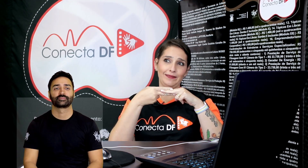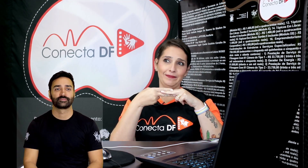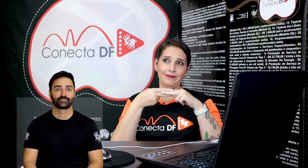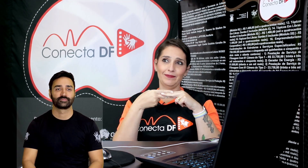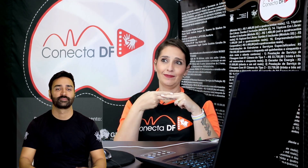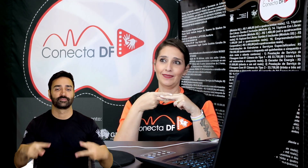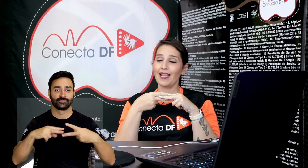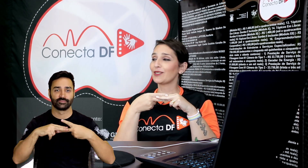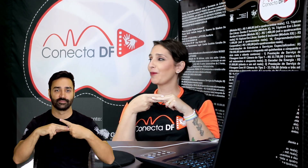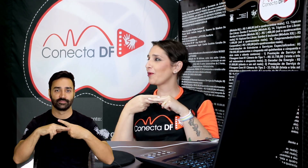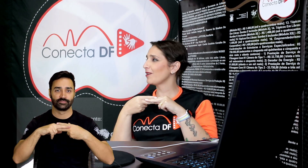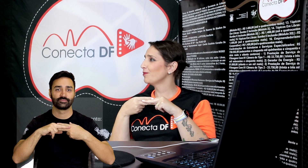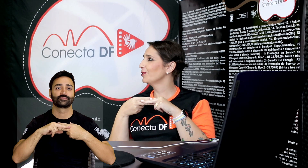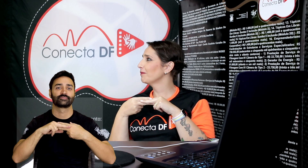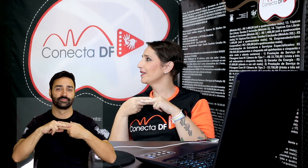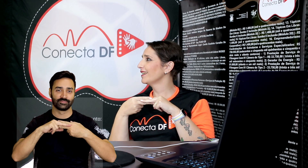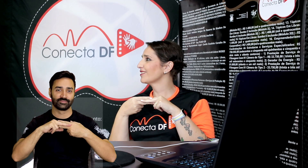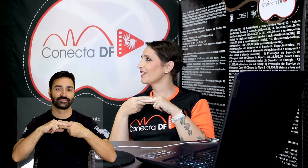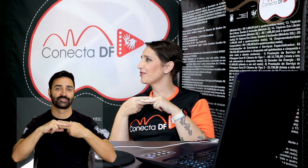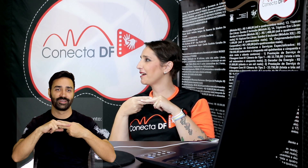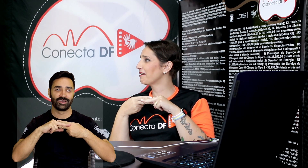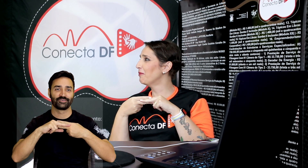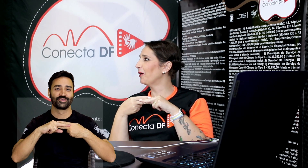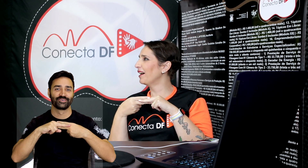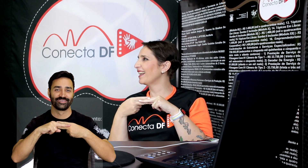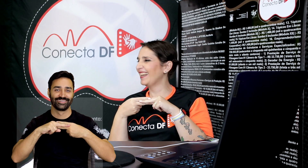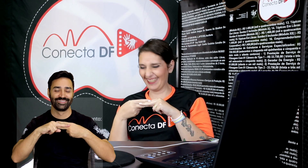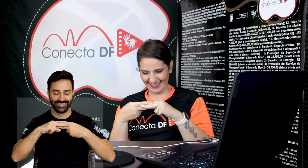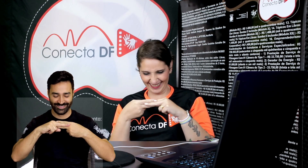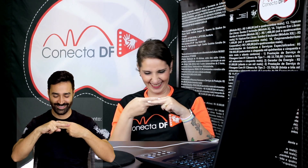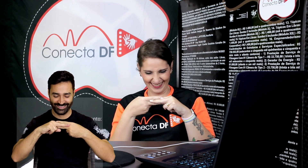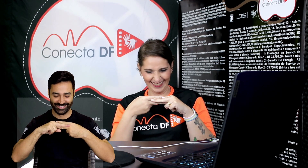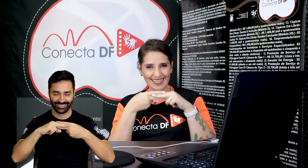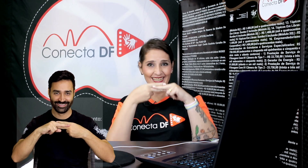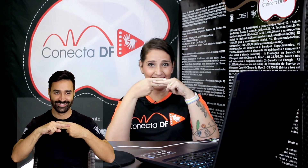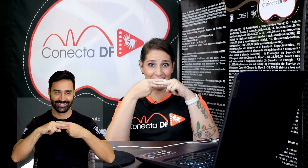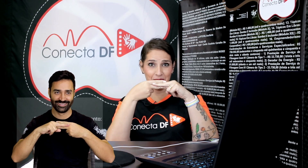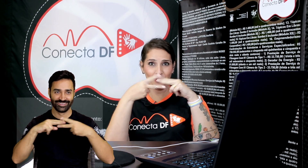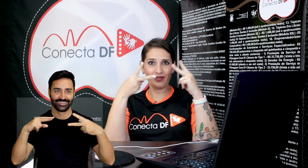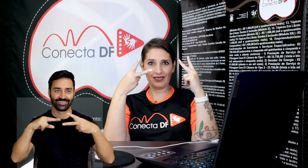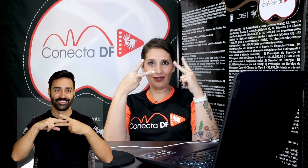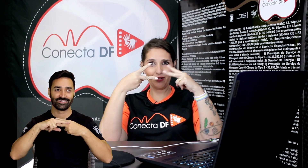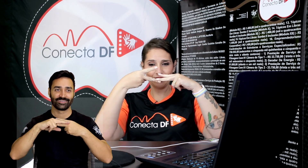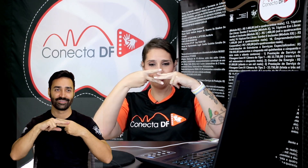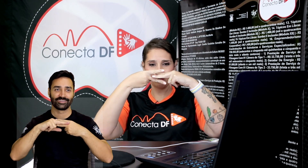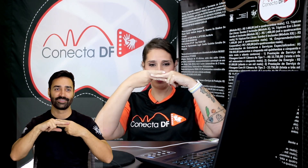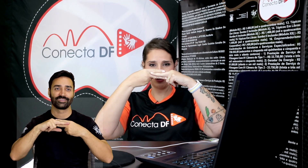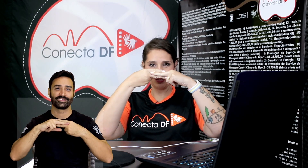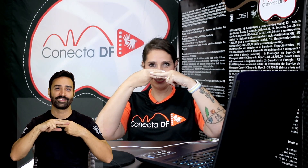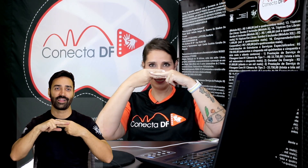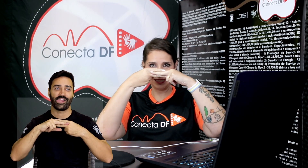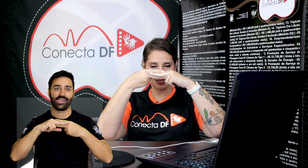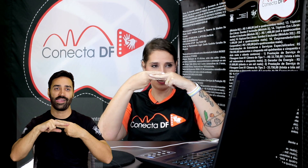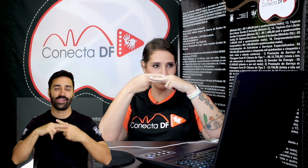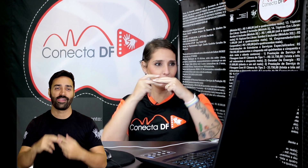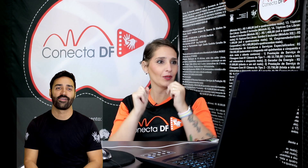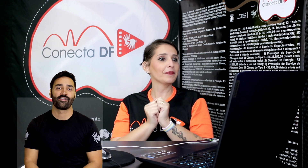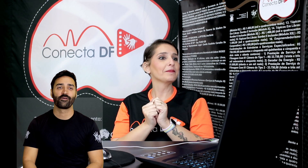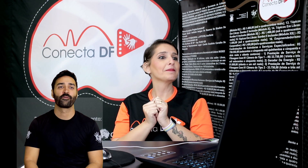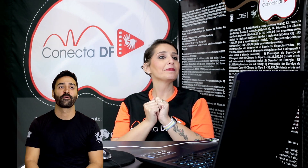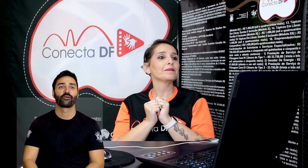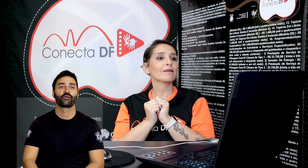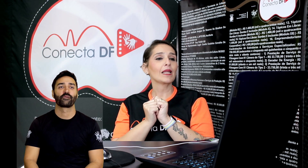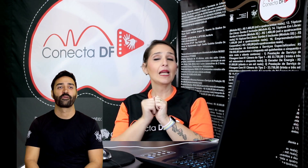Carambola. É só porque eu acho muito maneiro o sinal de carambola. Carambola. Então, ó, só juntar os dois vezes aqui,